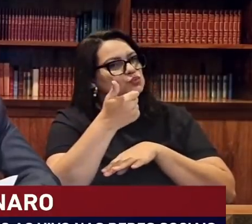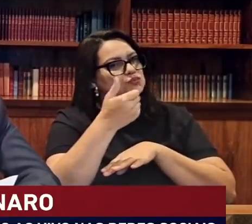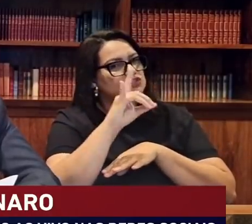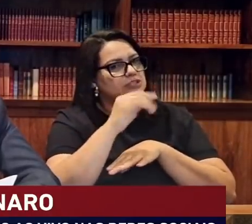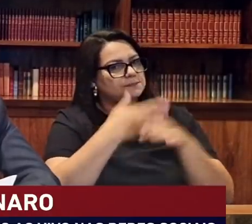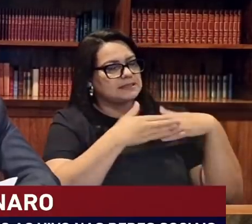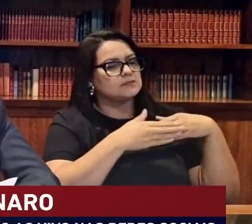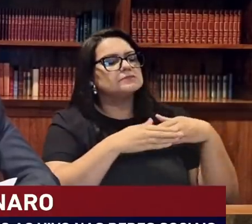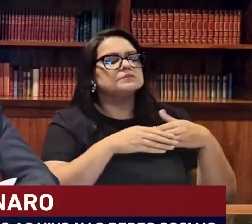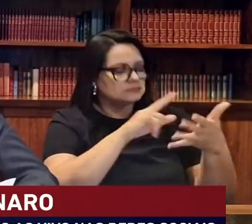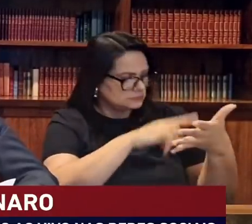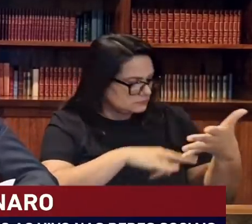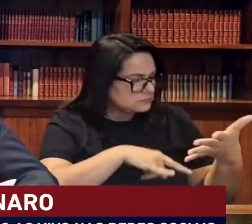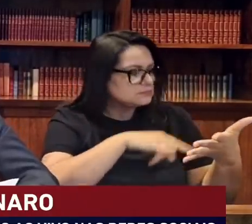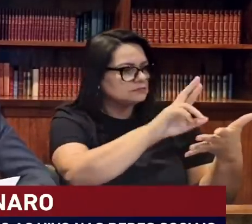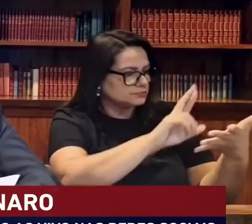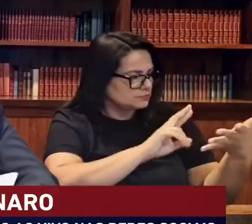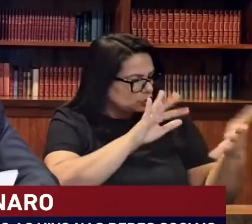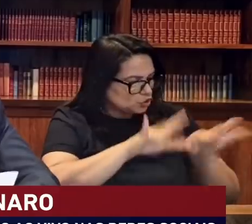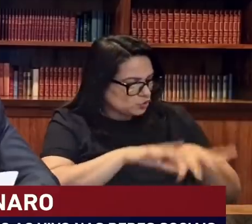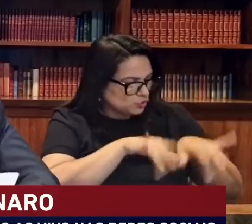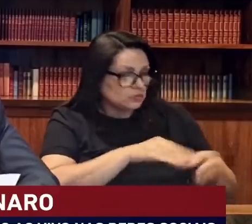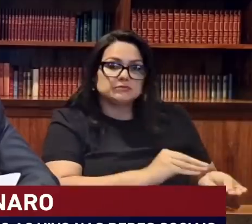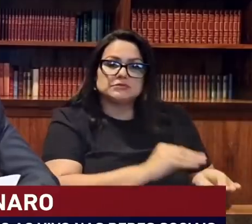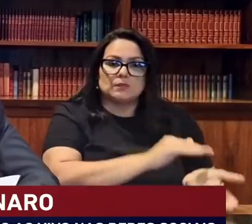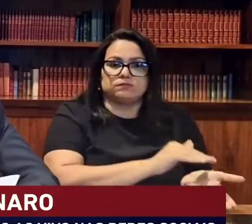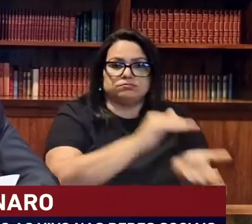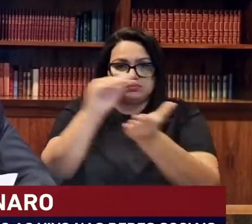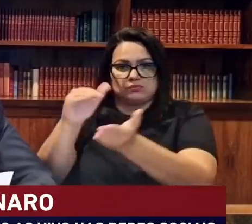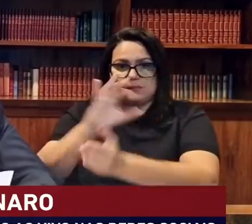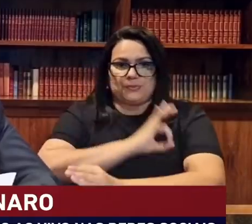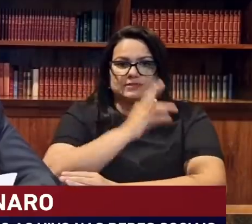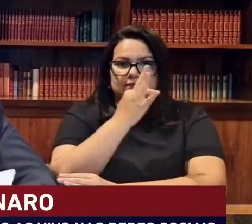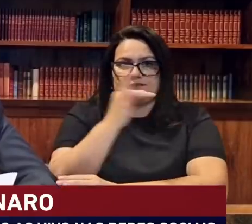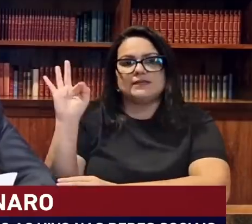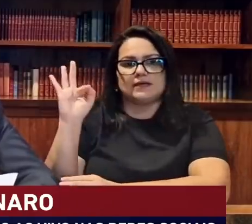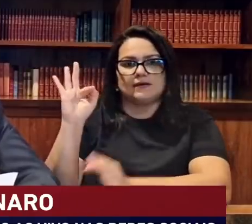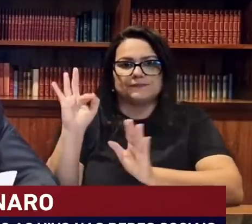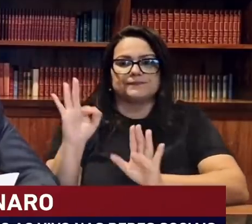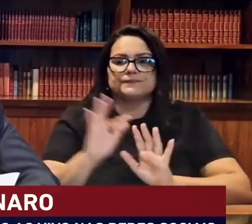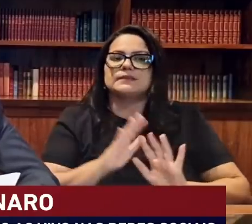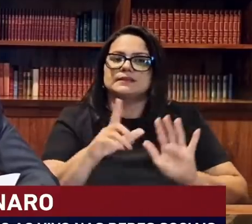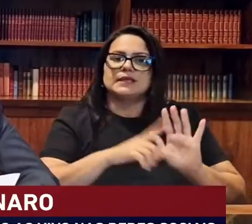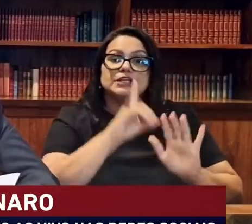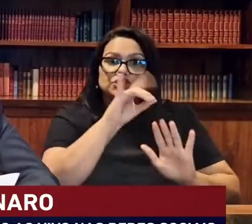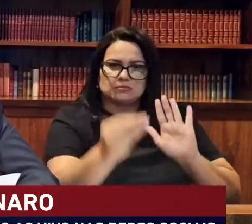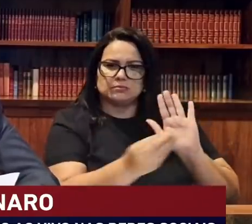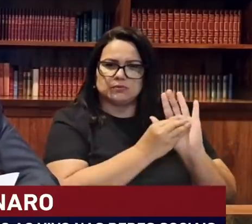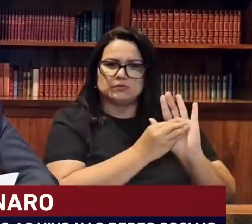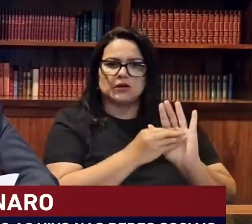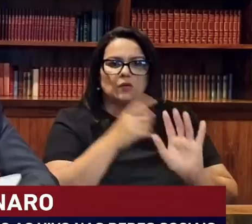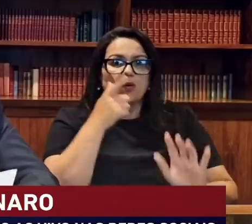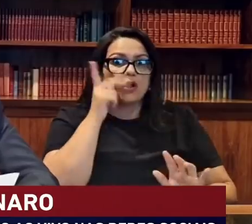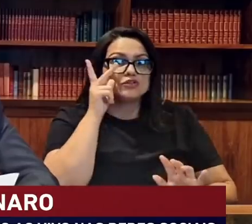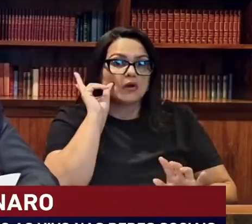essas peças para a Polícia Federal. Tá? E aqui tem a data, anteontem, quase